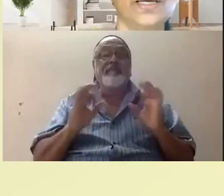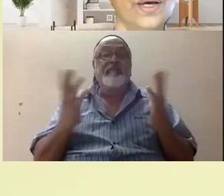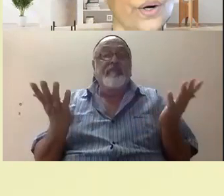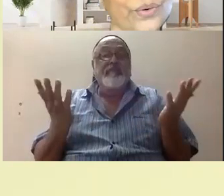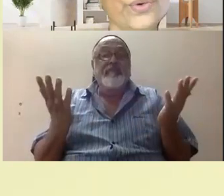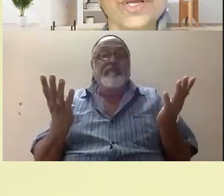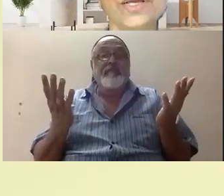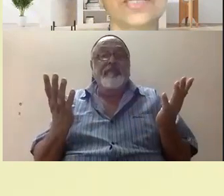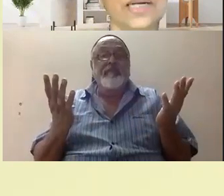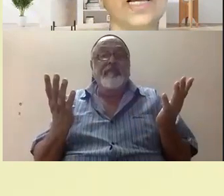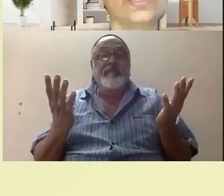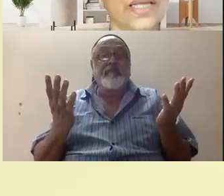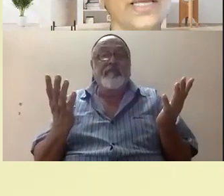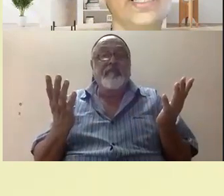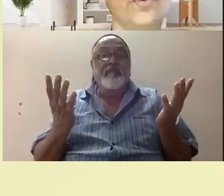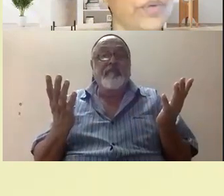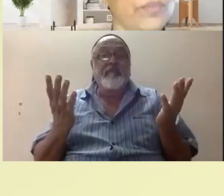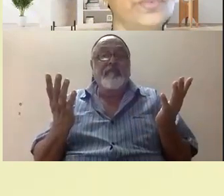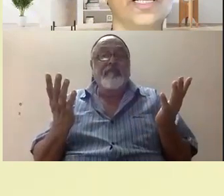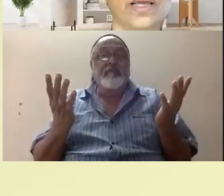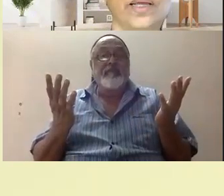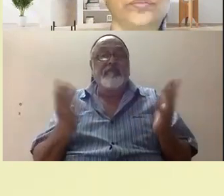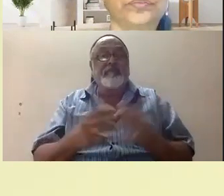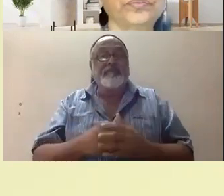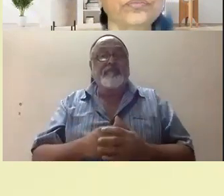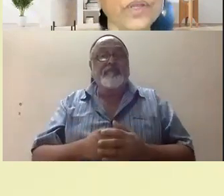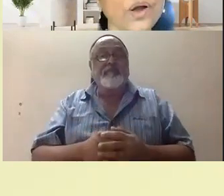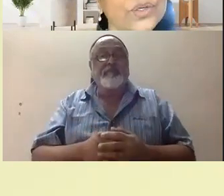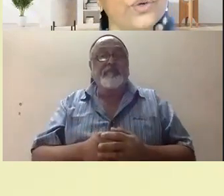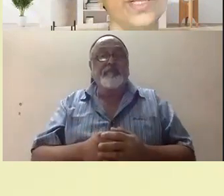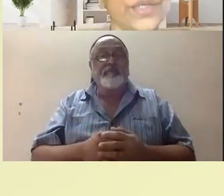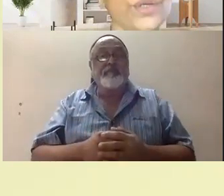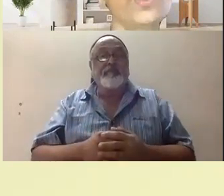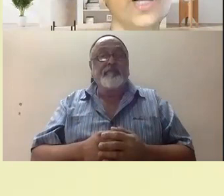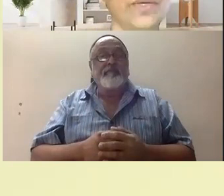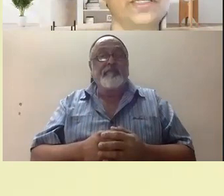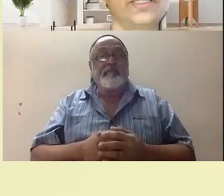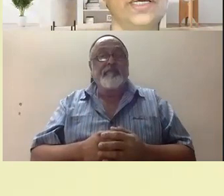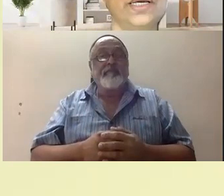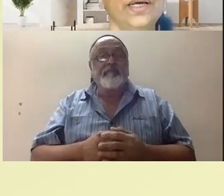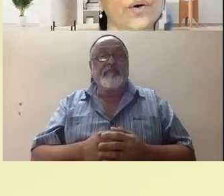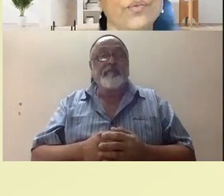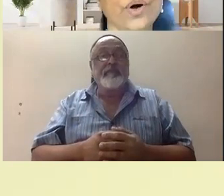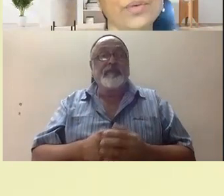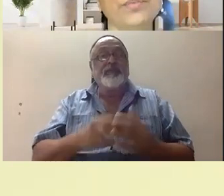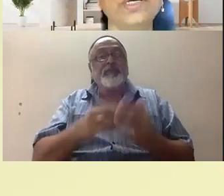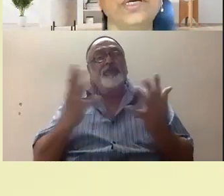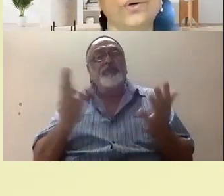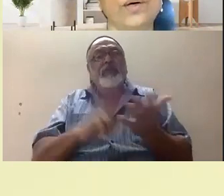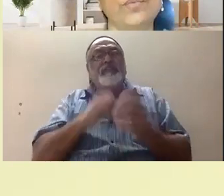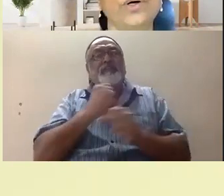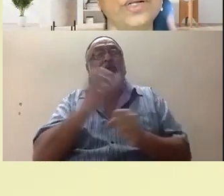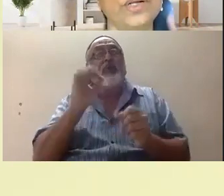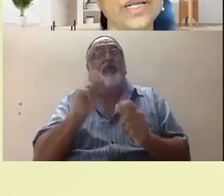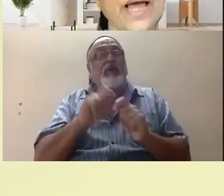सहभागी हैं उनको ये जानकारी नहीं है, उपलब्ध नहीं है. जो NGO काम करती हैं वो अभी भी